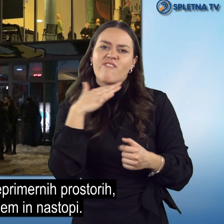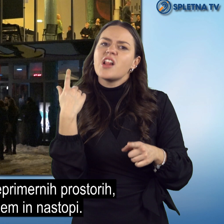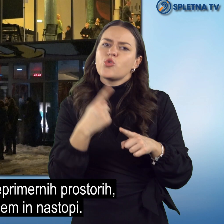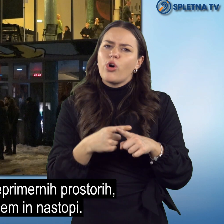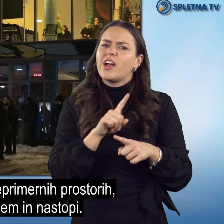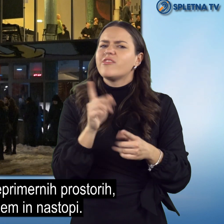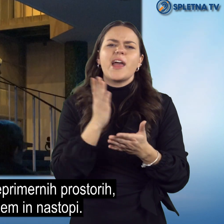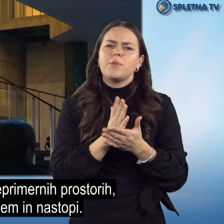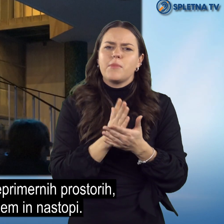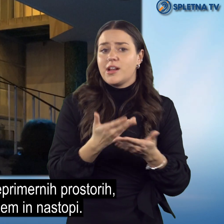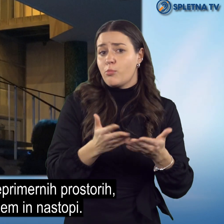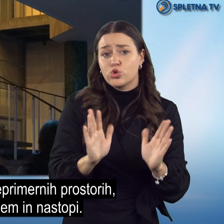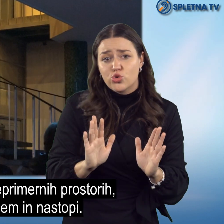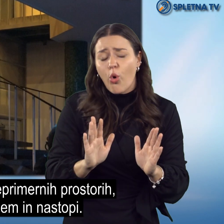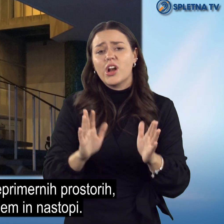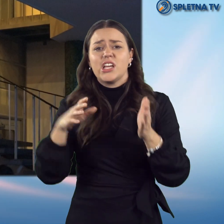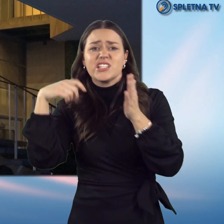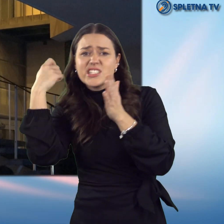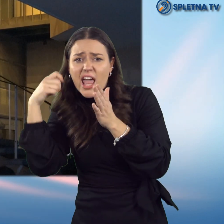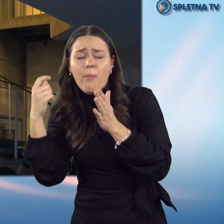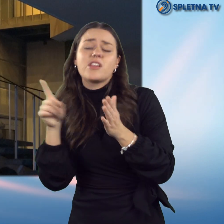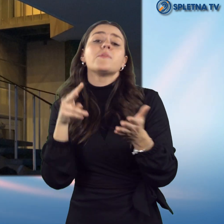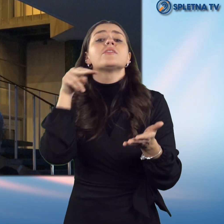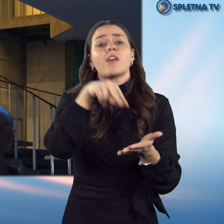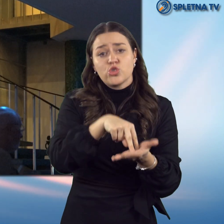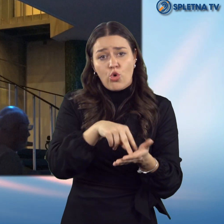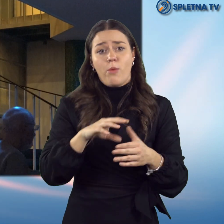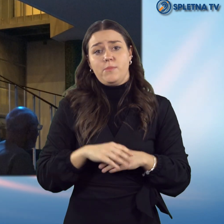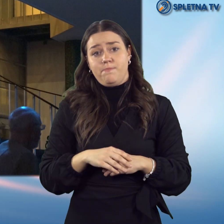neprimernih prostorih, snemanjem in nastopi.